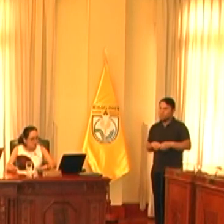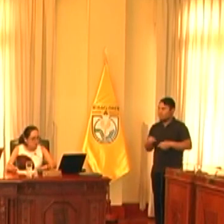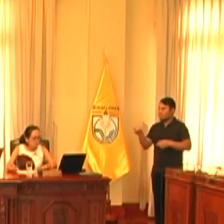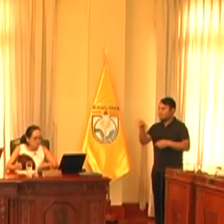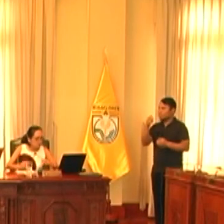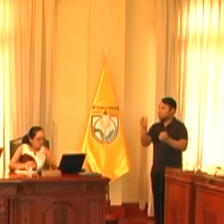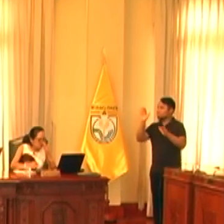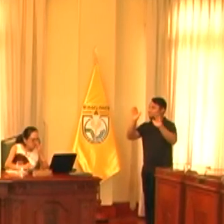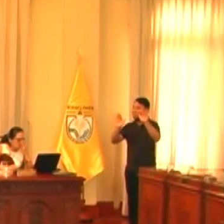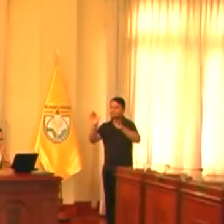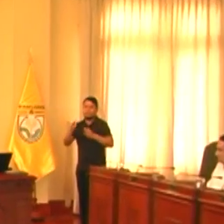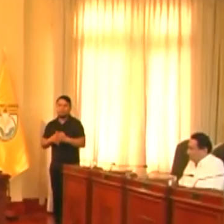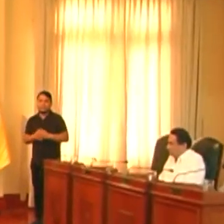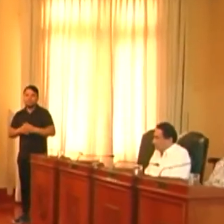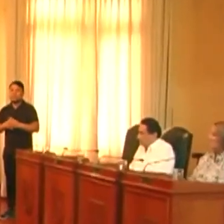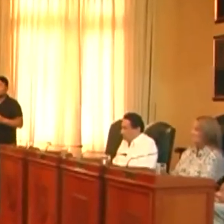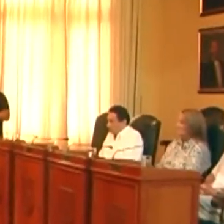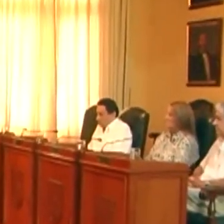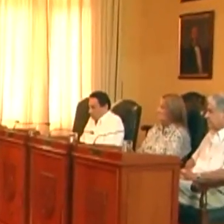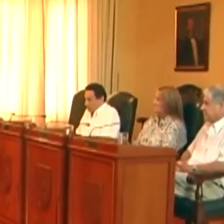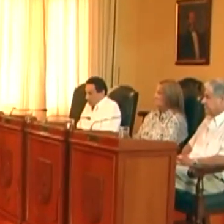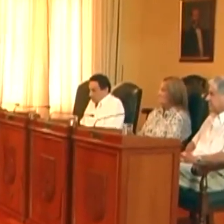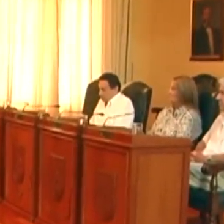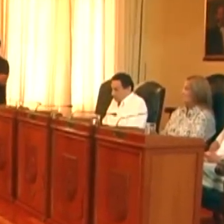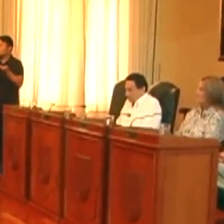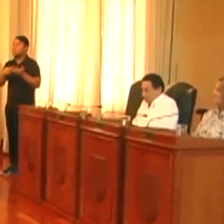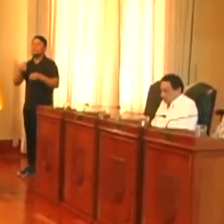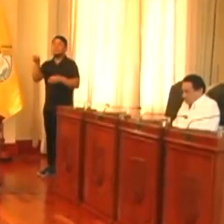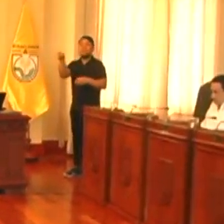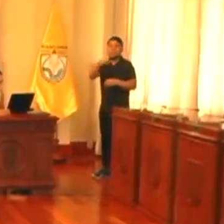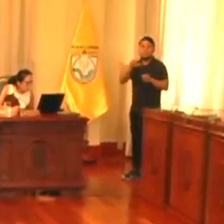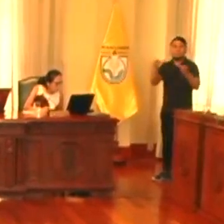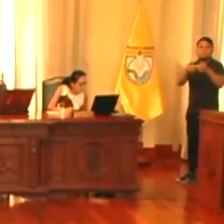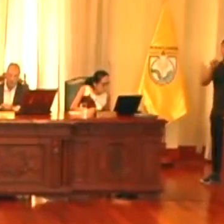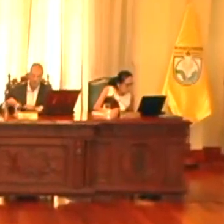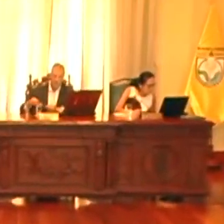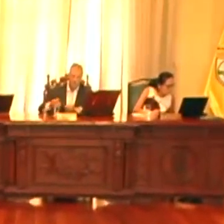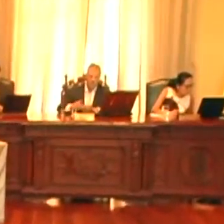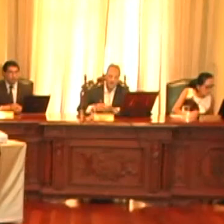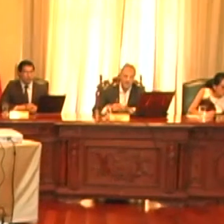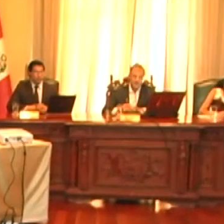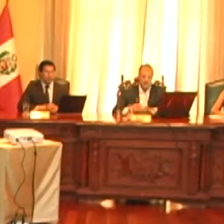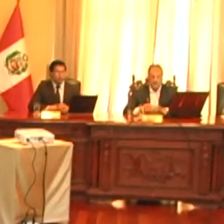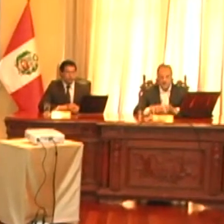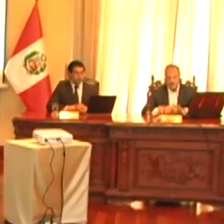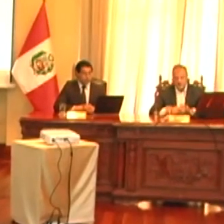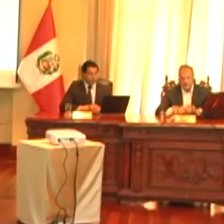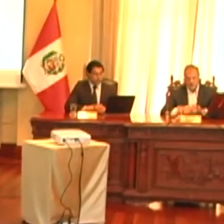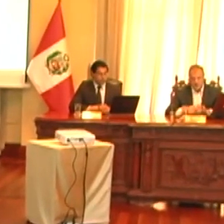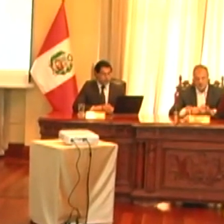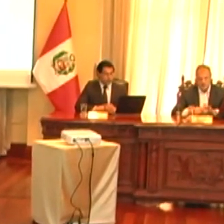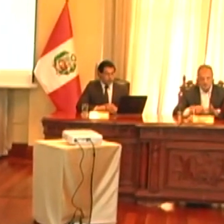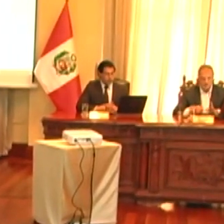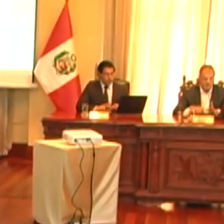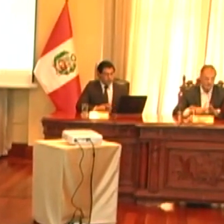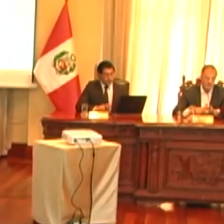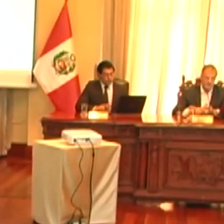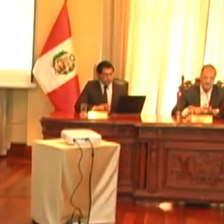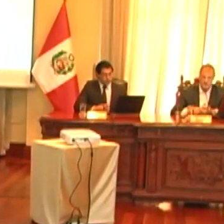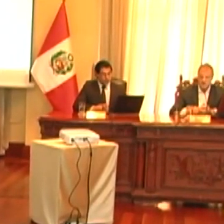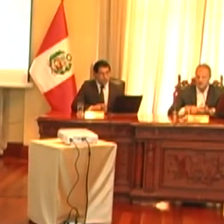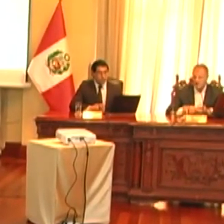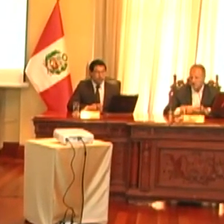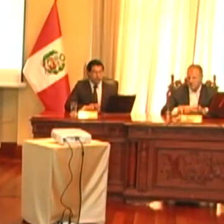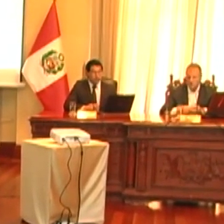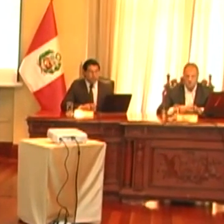debate. Si no tenemos debate, procederemos al voto. Aquellos miembros del consejo que estén a favor de aprobar esta